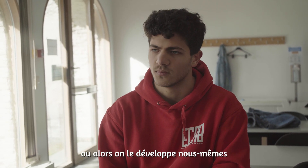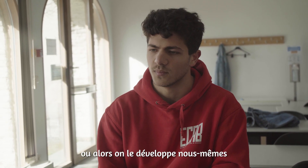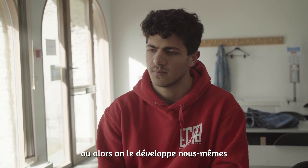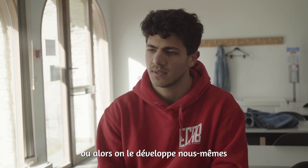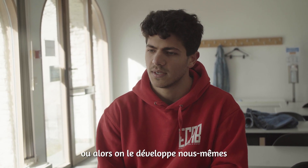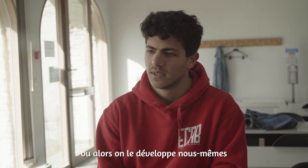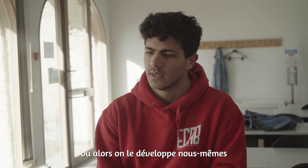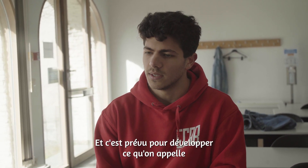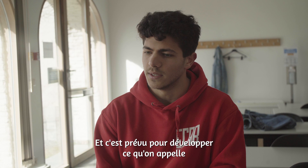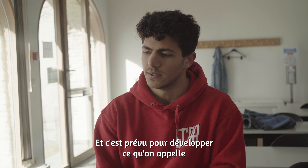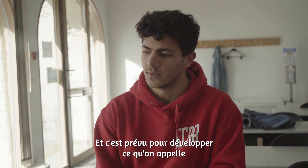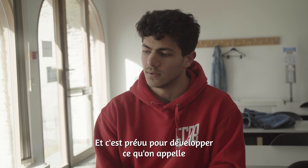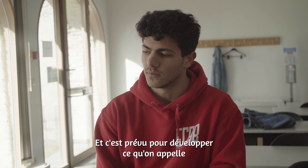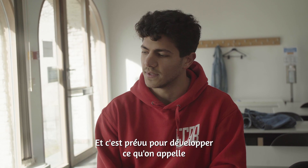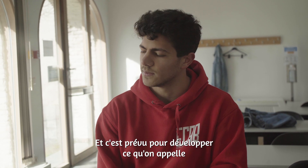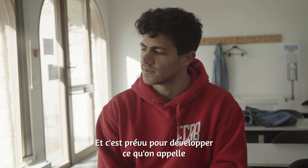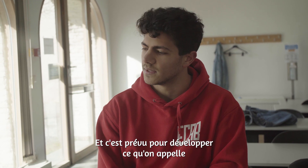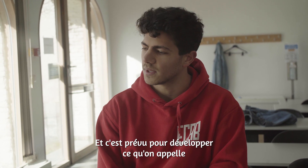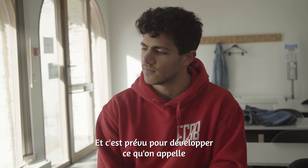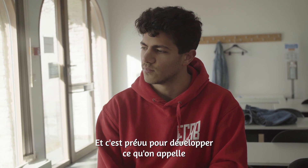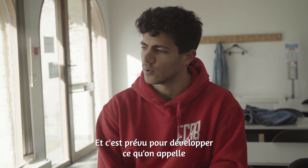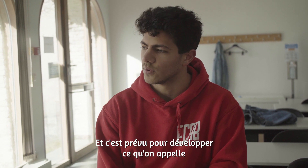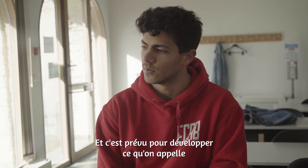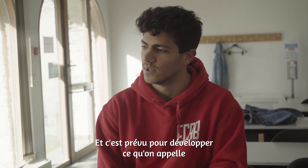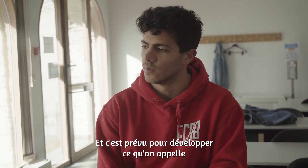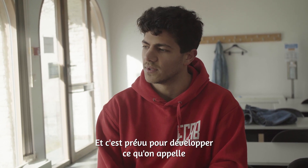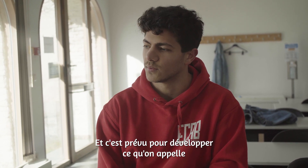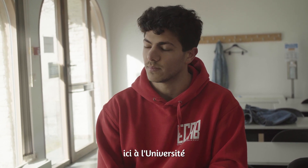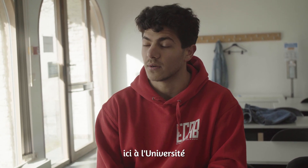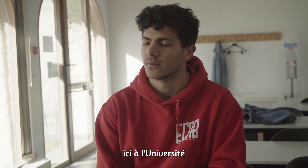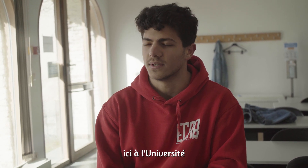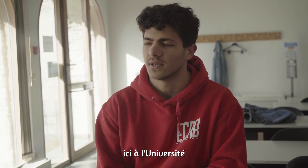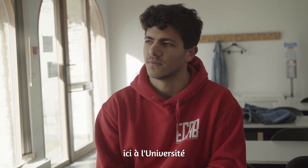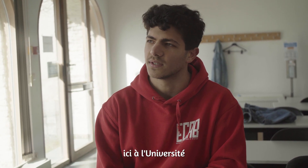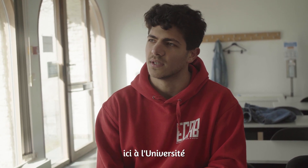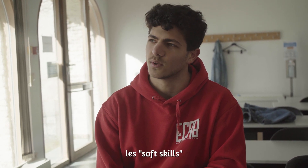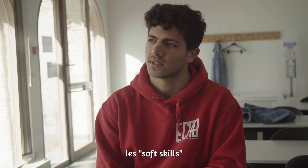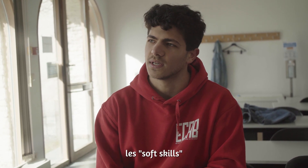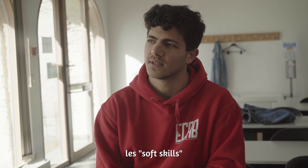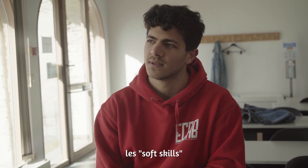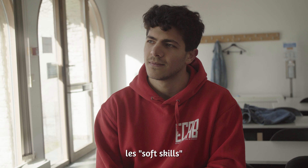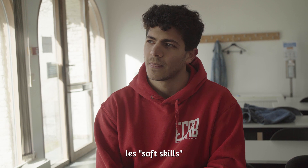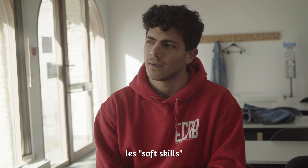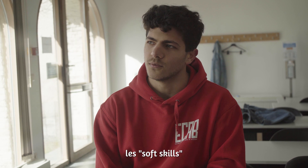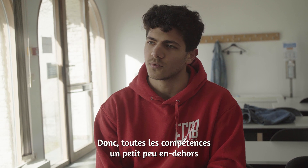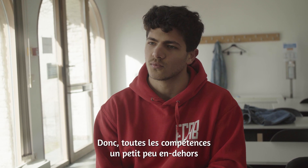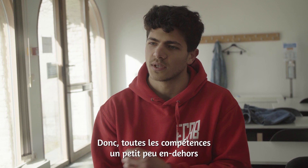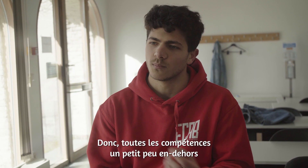nous-mêmes. Et en fait, c'est prévu pour développer ce qu'on appelle ici à l'université les soft skills, et donc toutes les